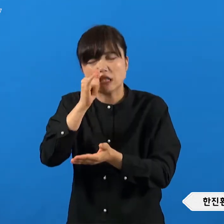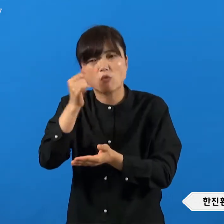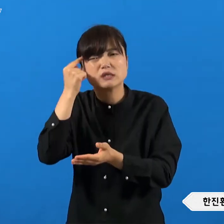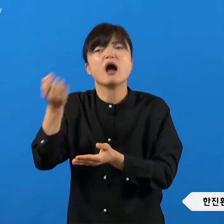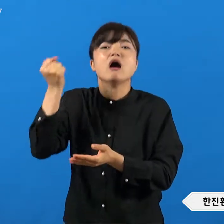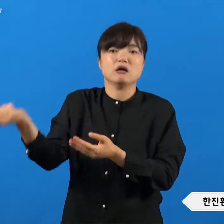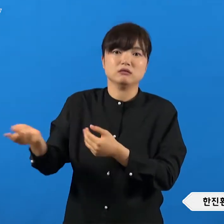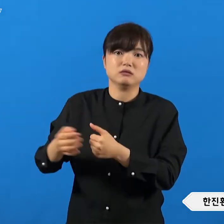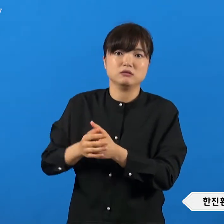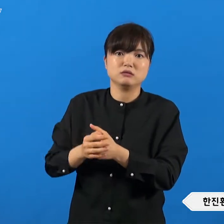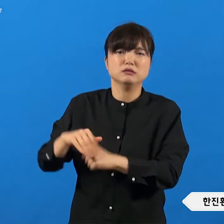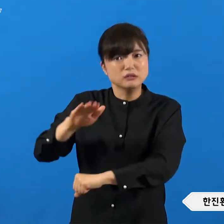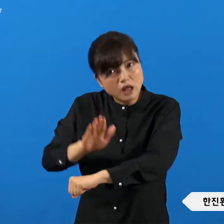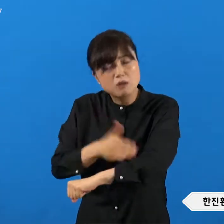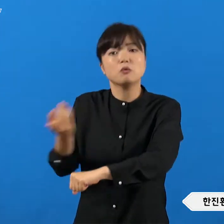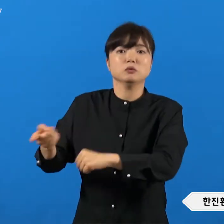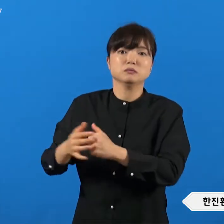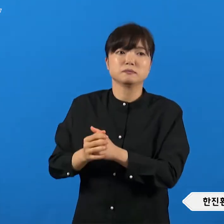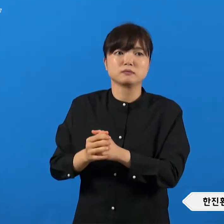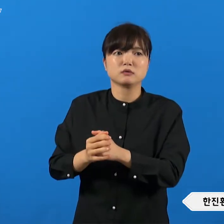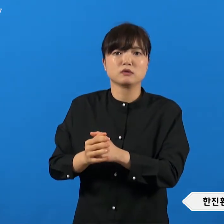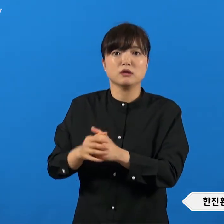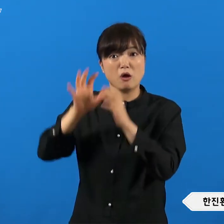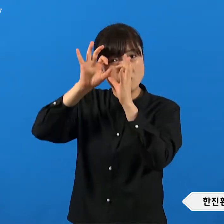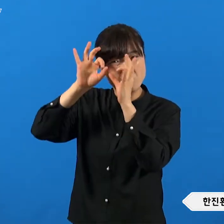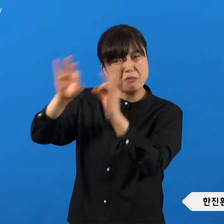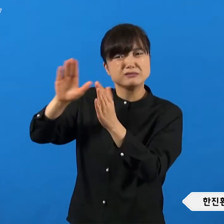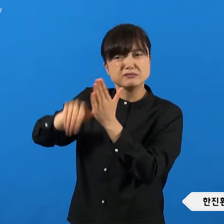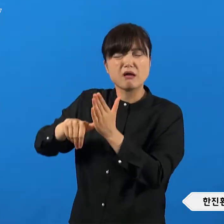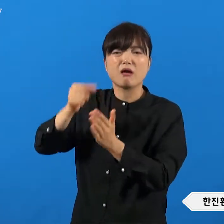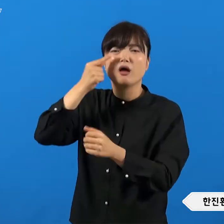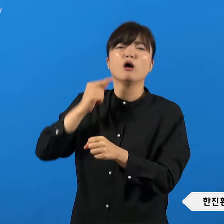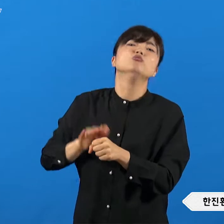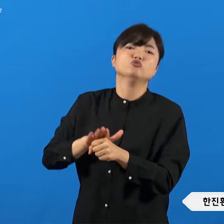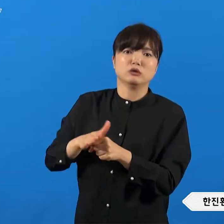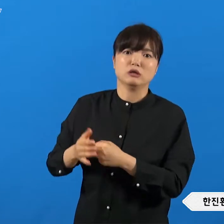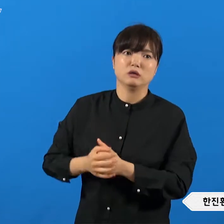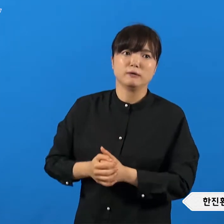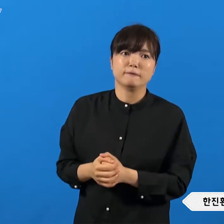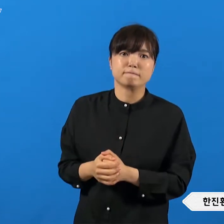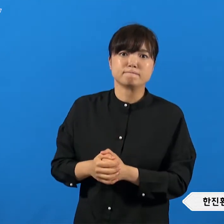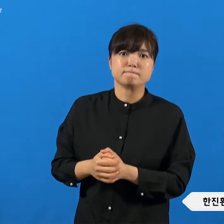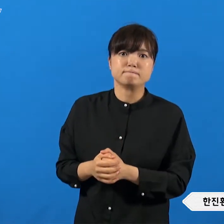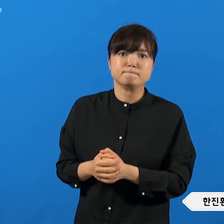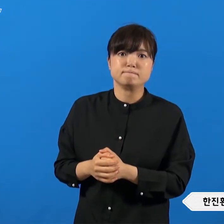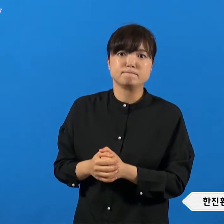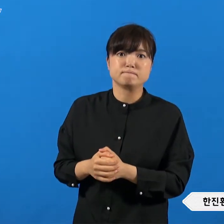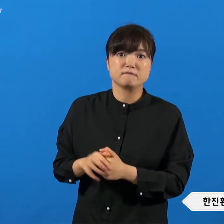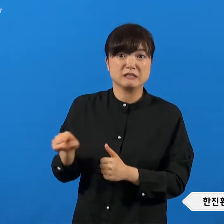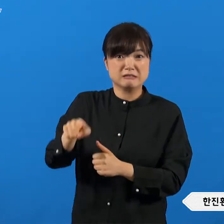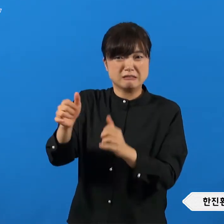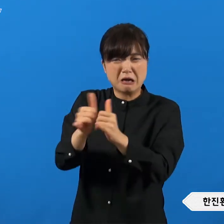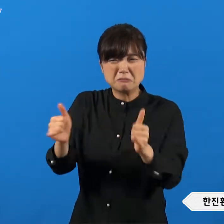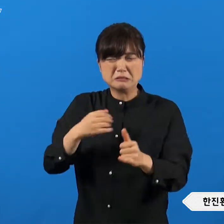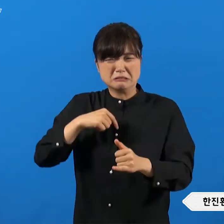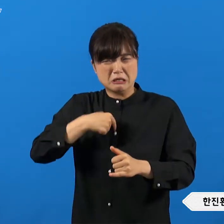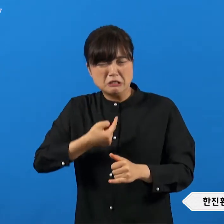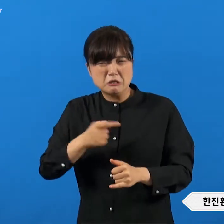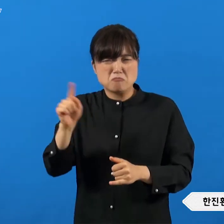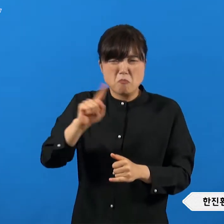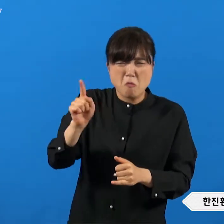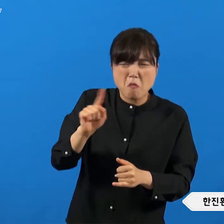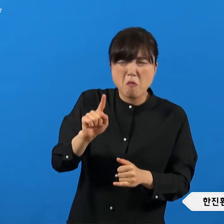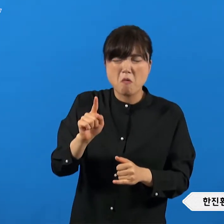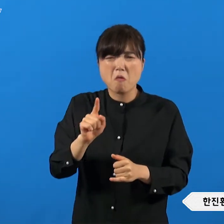하는 것입니다. 어떻게 보면 참 불쌍한 노릇이죠. 그 사람들은 지금 자기들이